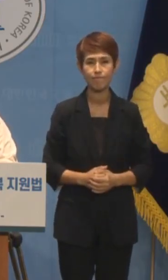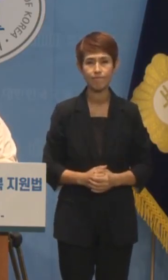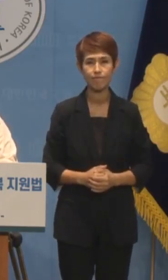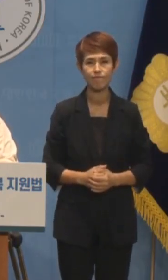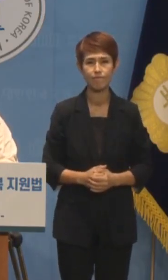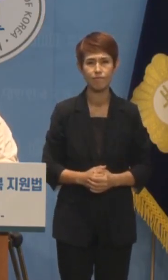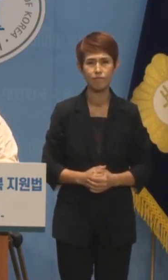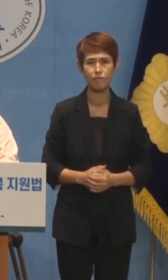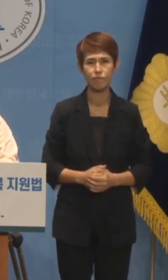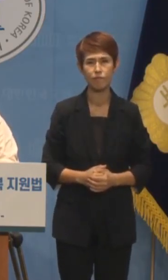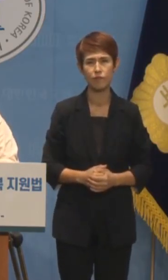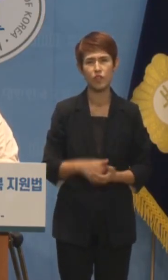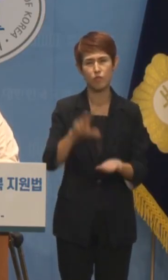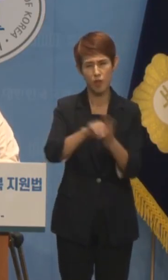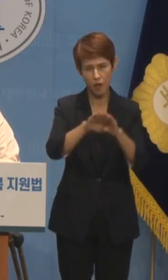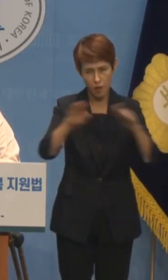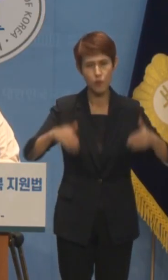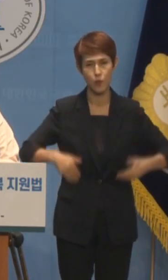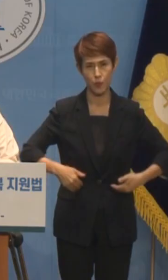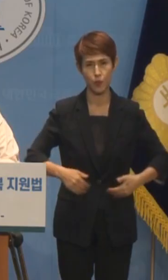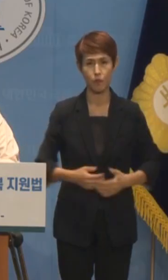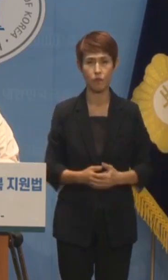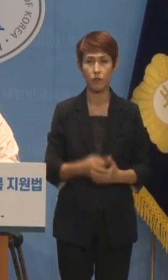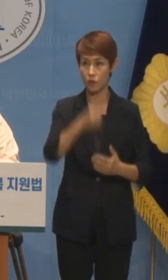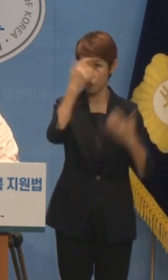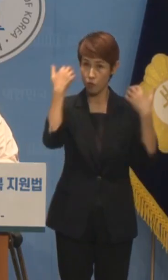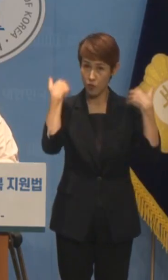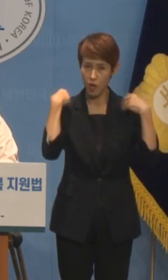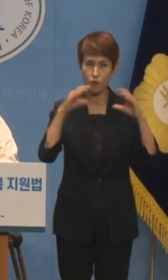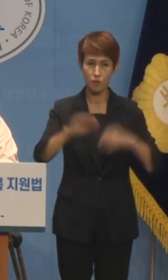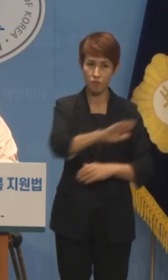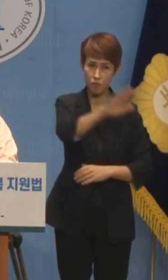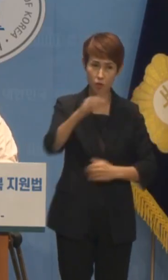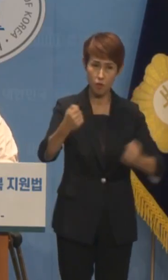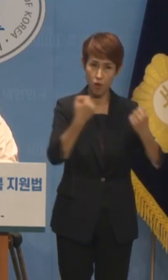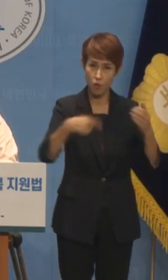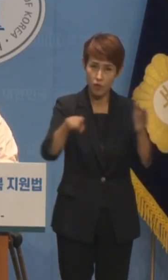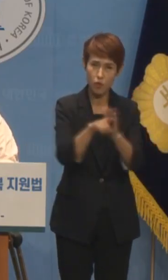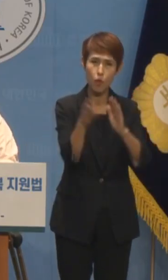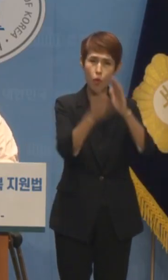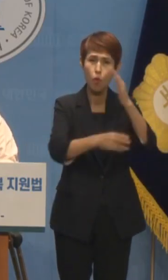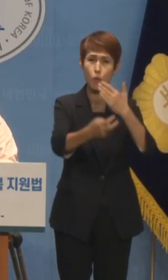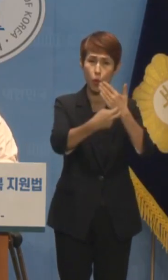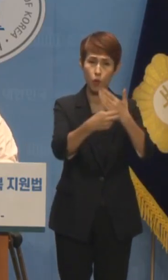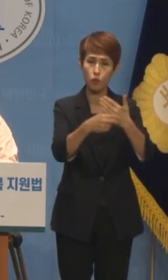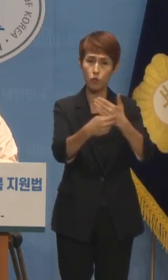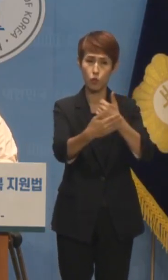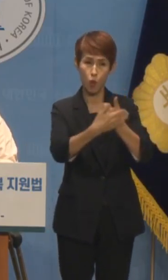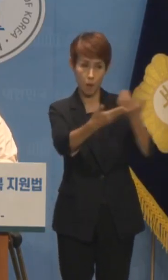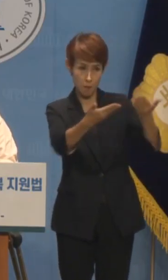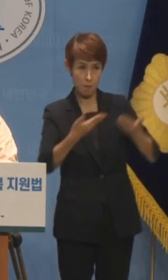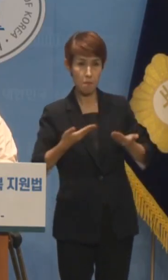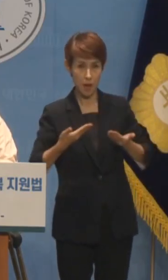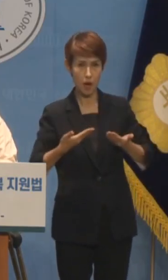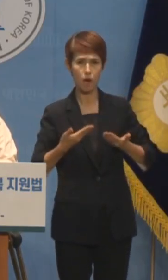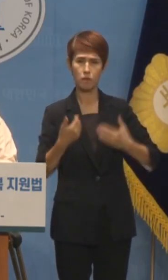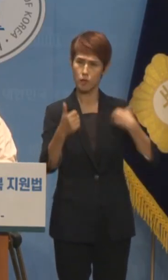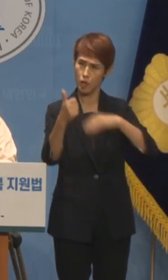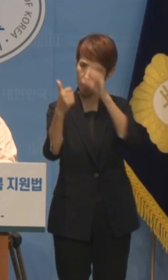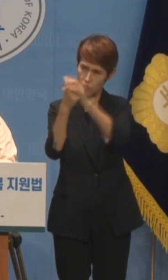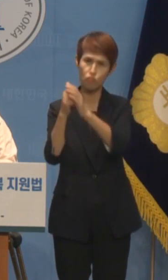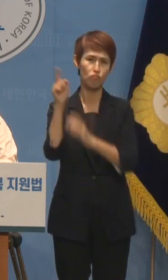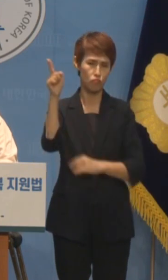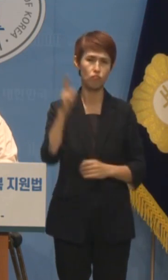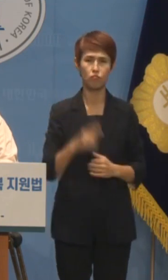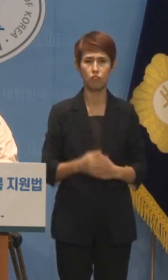이대로는 안 됩니다. 국가가 국민 건강을 위해 공공병원을 동원했으면 그에 대한 책임도 국가가